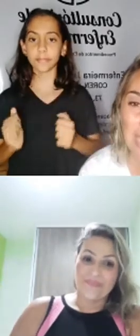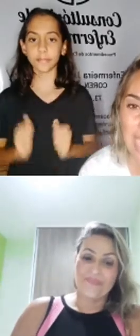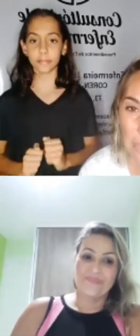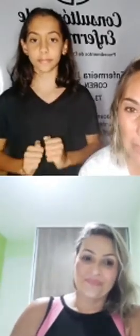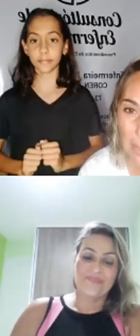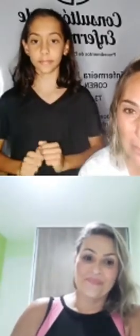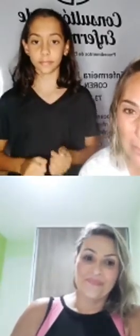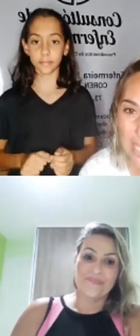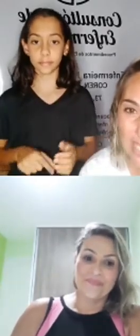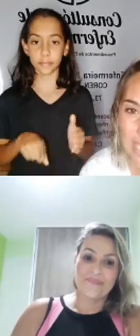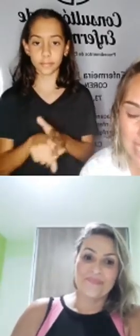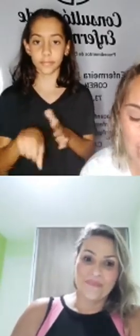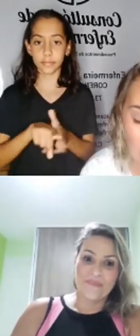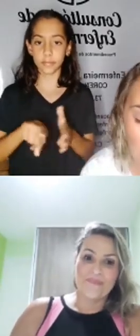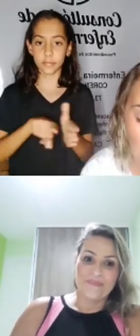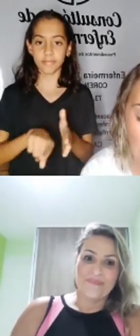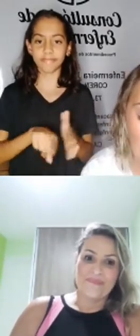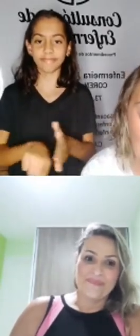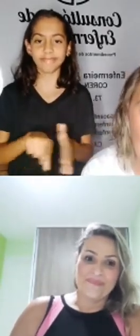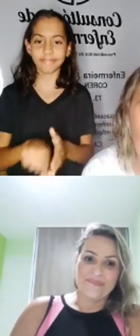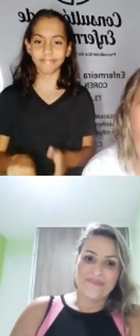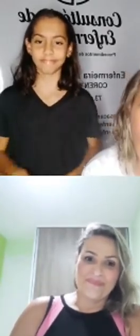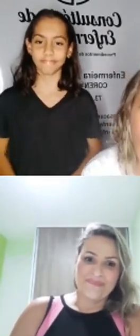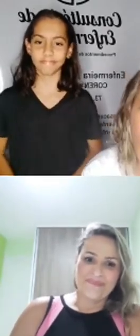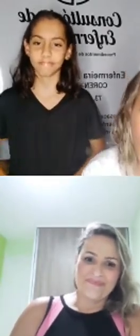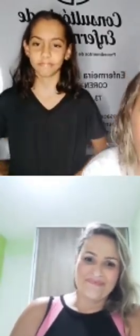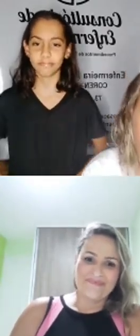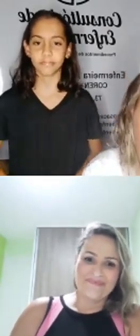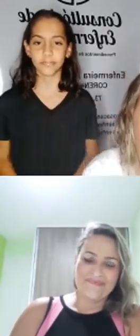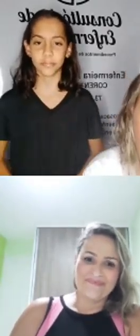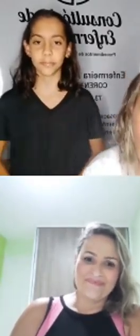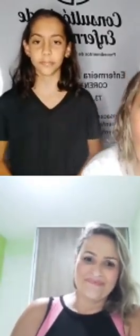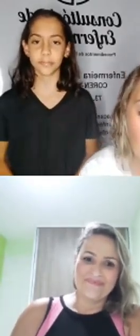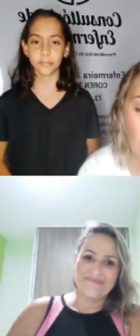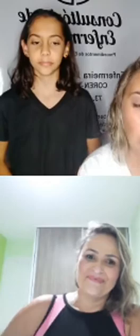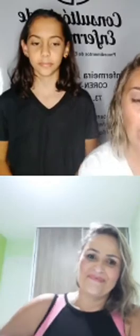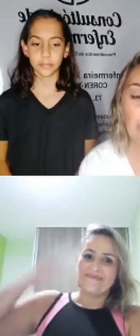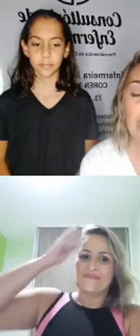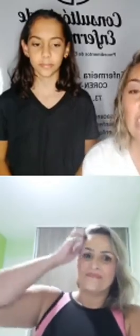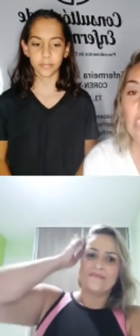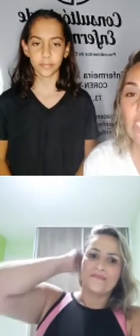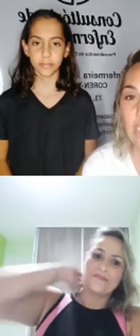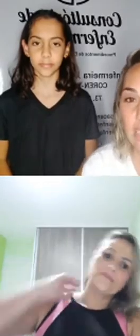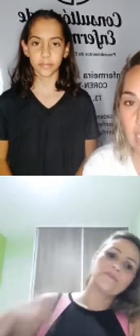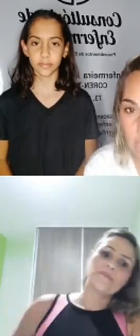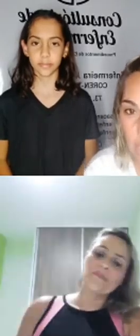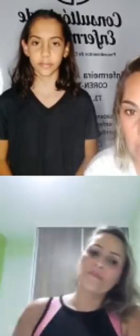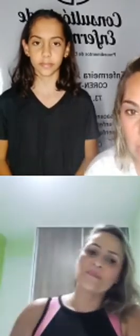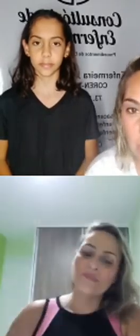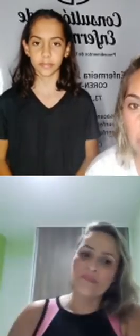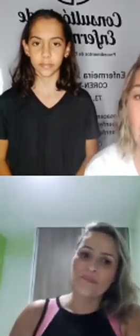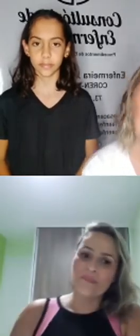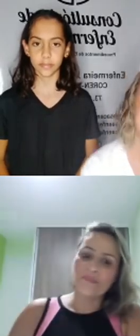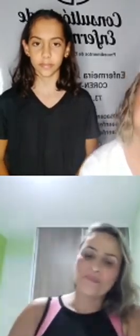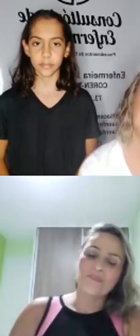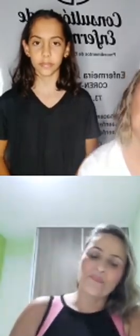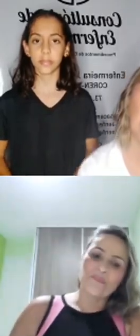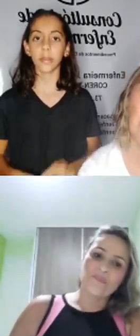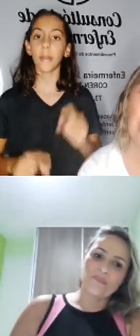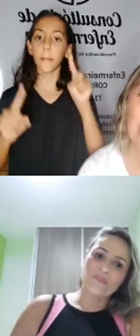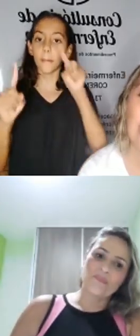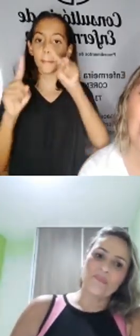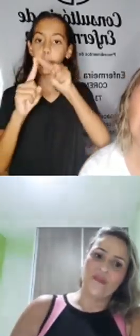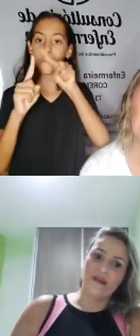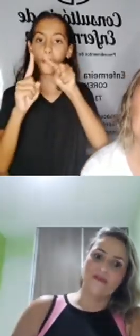pode mandar as perguntas, tá certo? E a gente vai conduzindo aqui, doutora, referente às gestantes. A questão